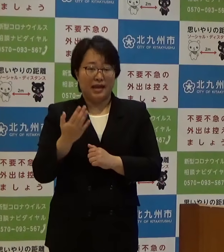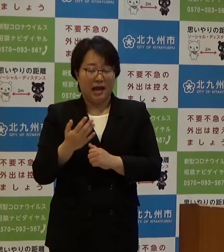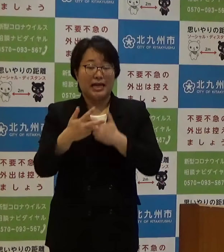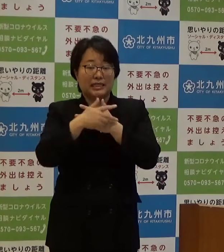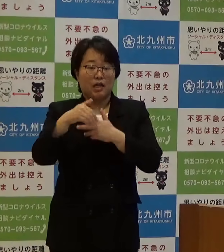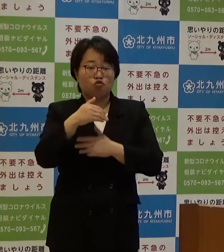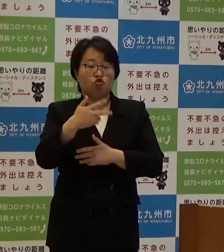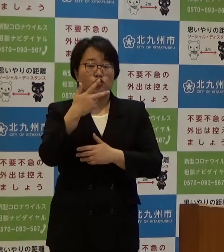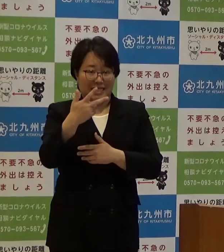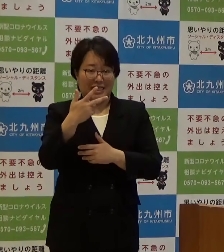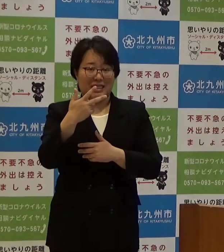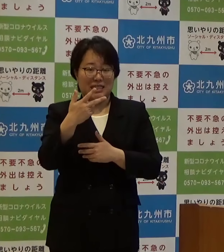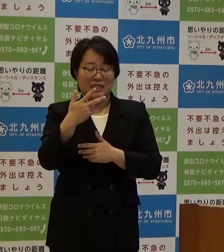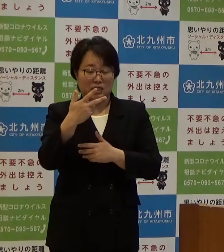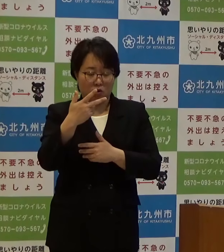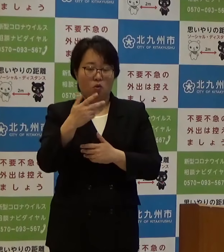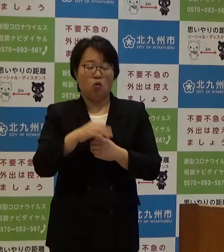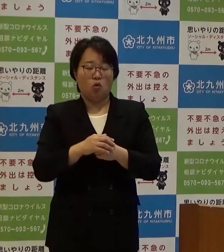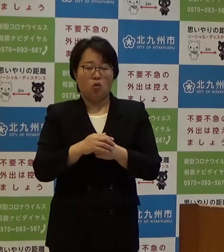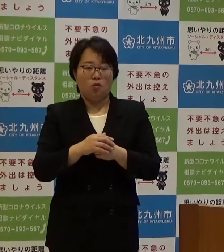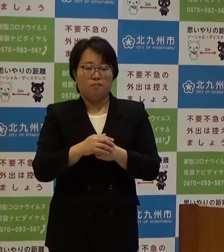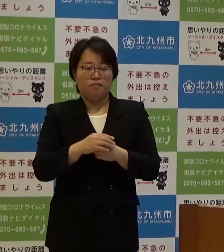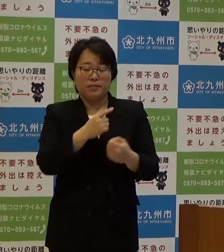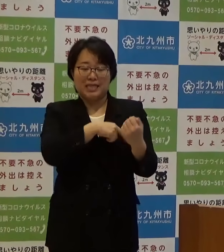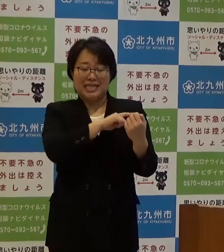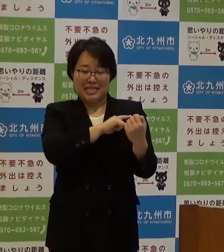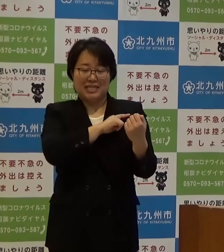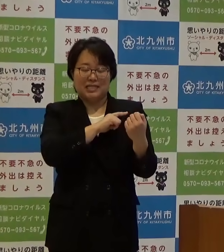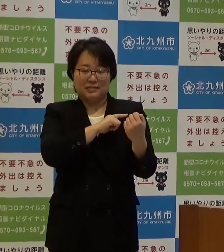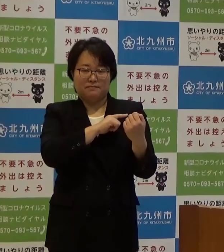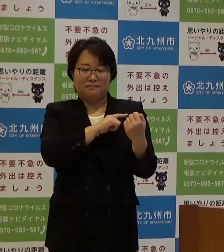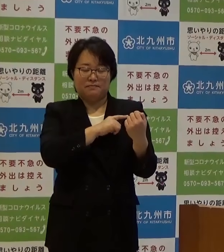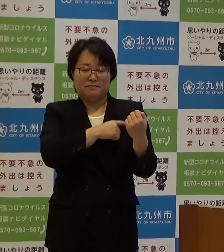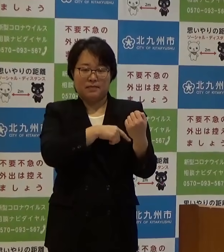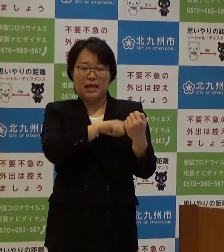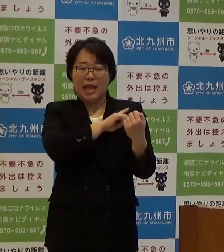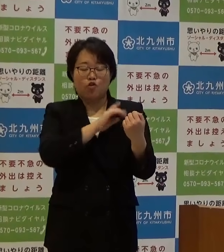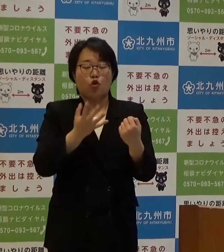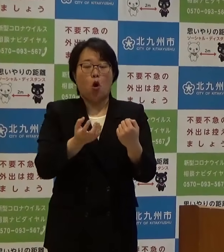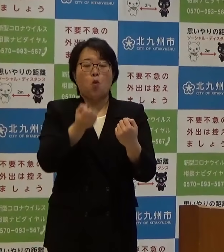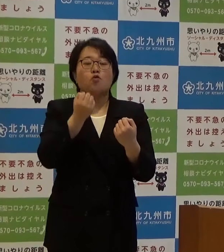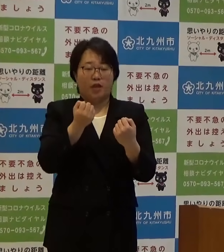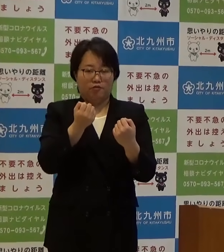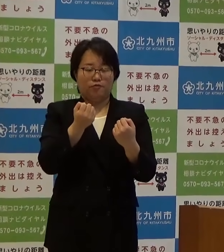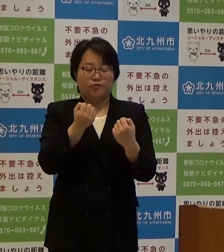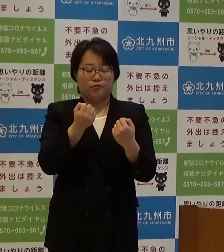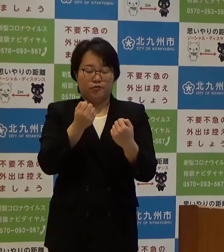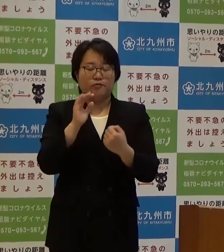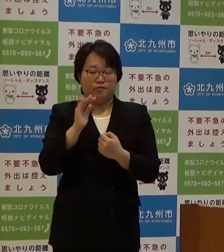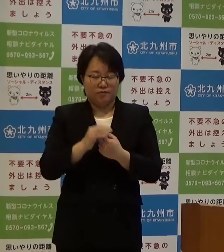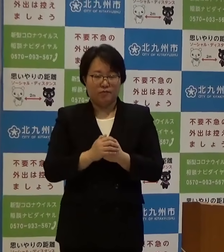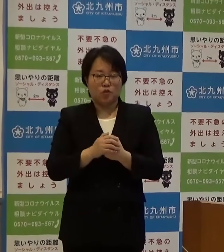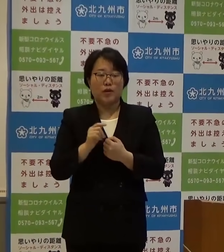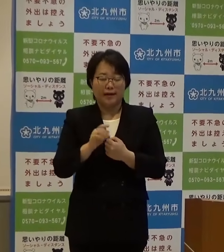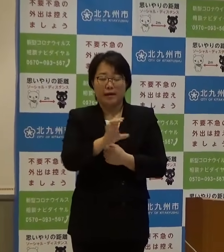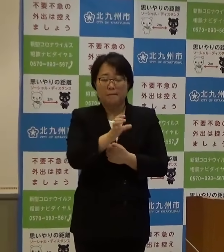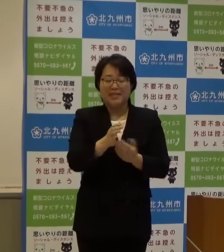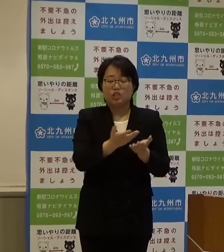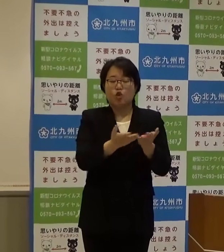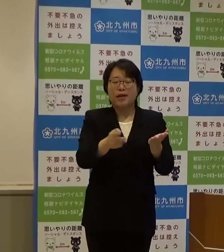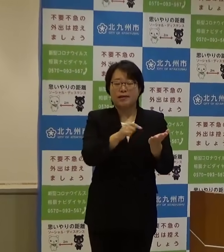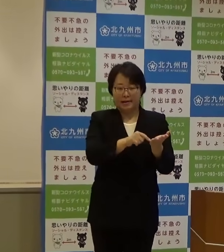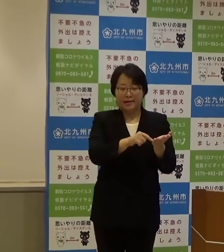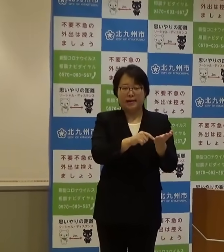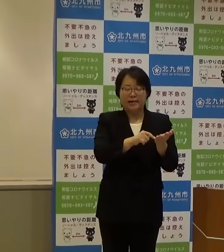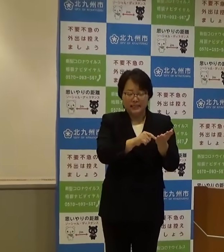ている県知事部局に対しまして、このパチンコ屋における状況は看過しえないということで、な